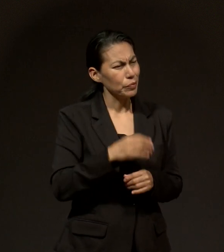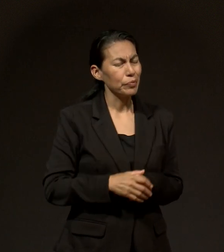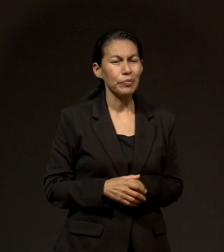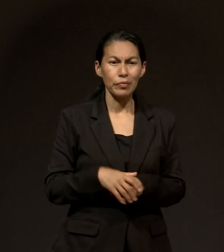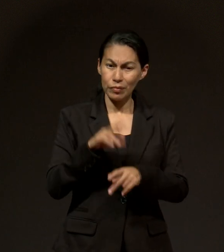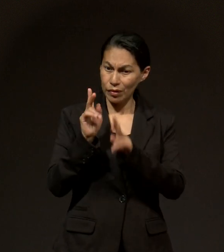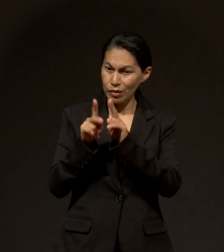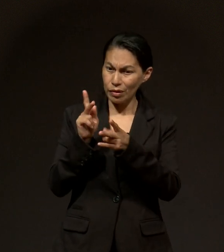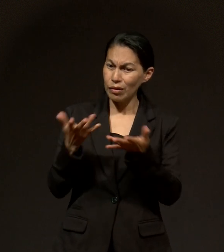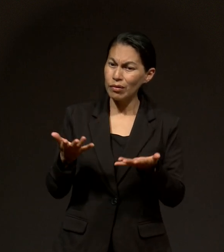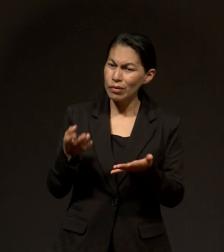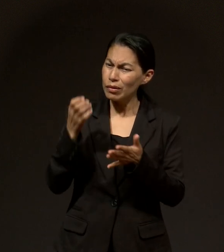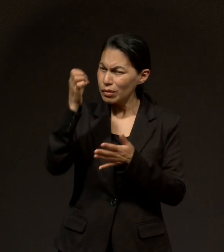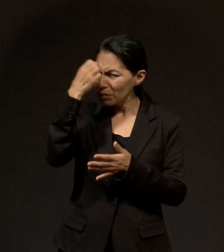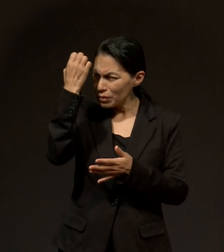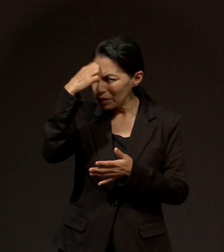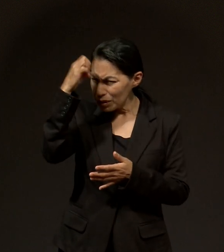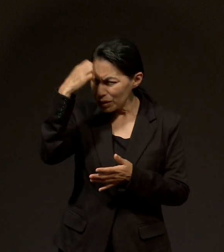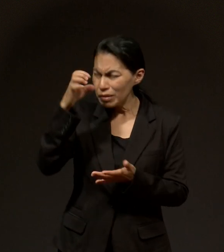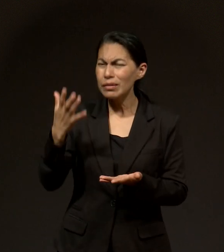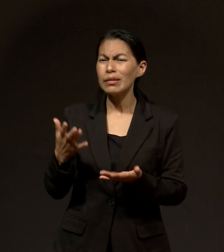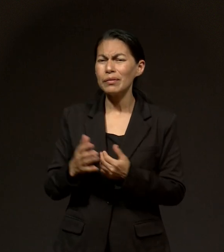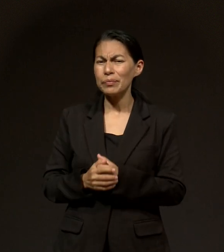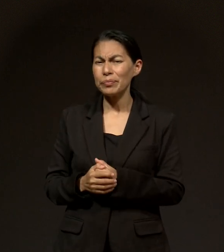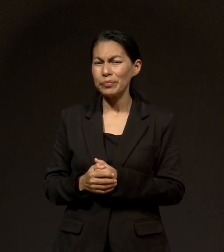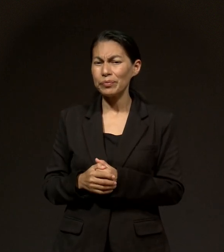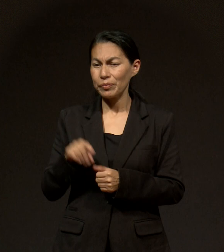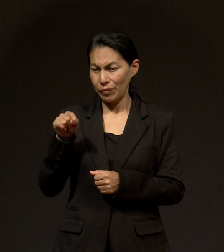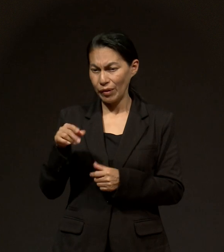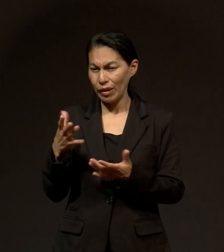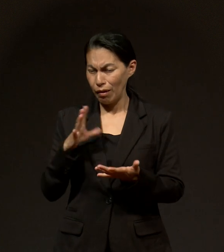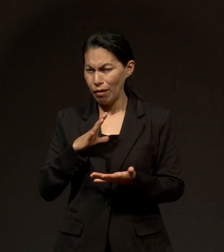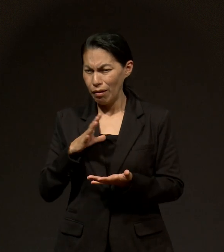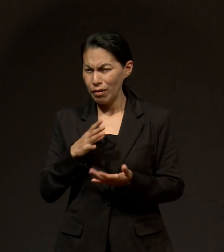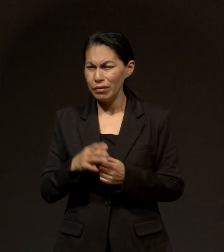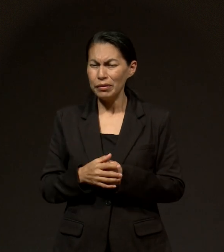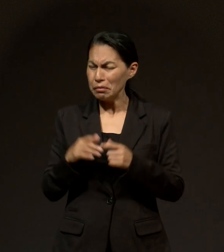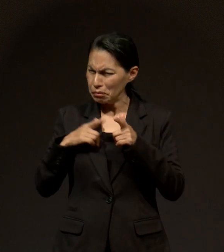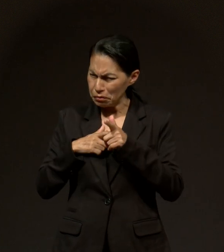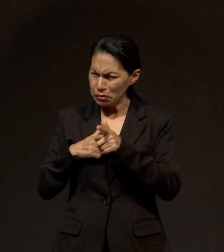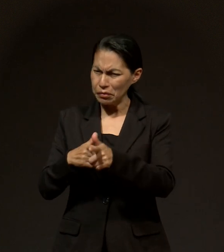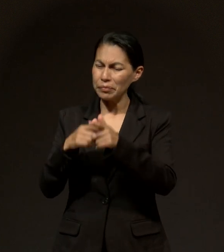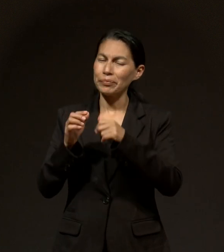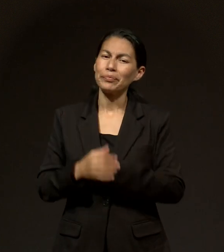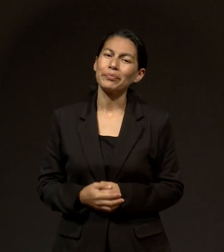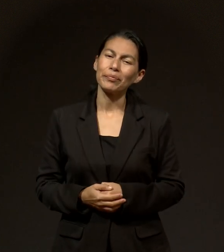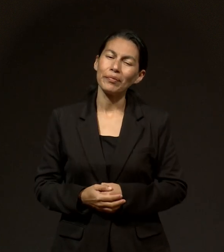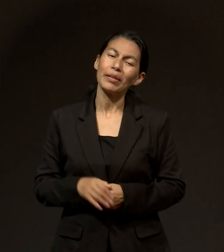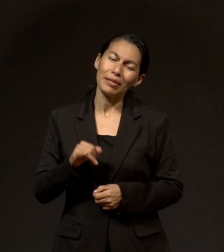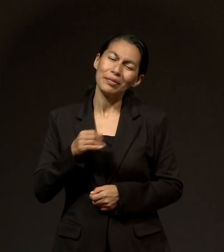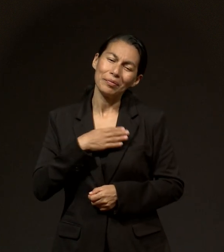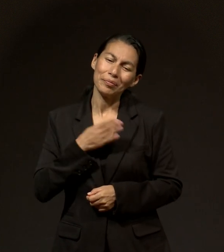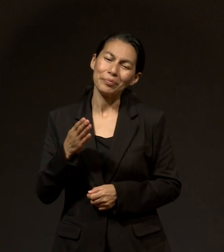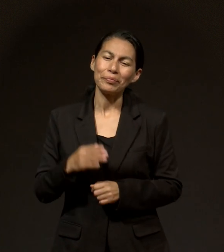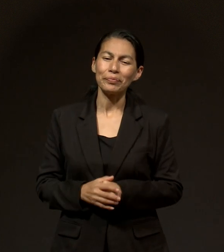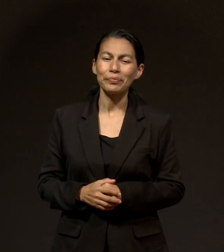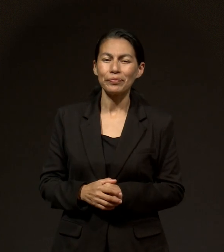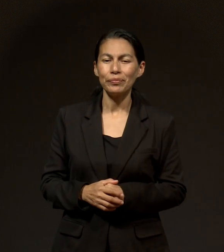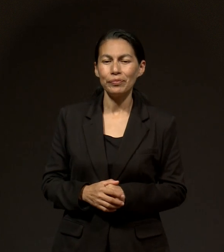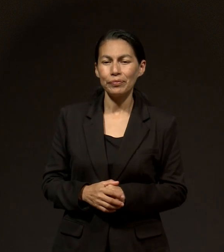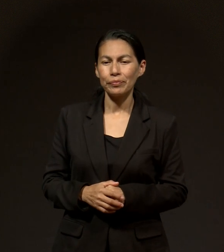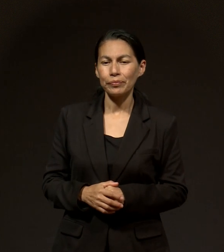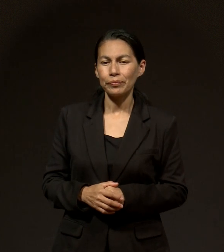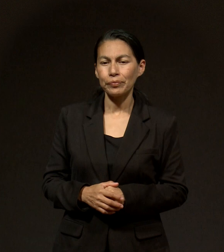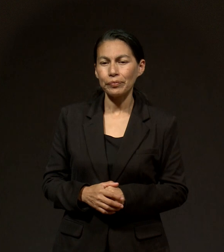¡Qué maravilloso! Cuéntanos algo de esta experiencia que tuviste y que sigues teniendo, ¿no? Sí, bueno,